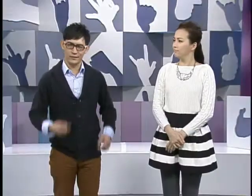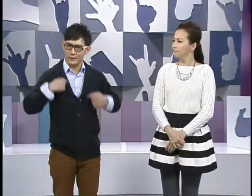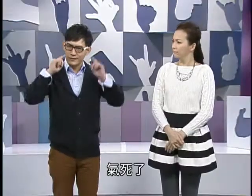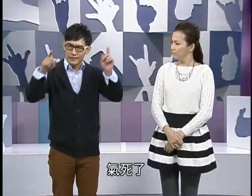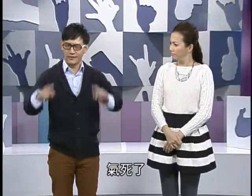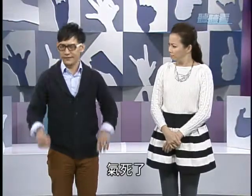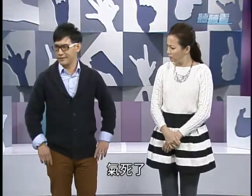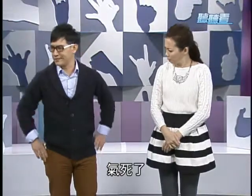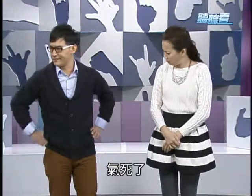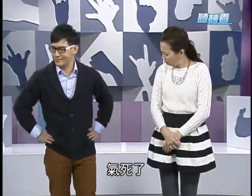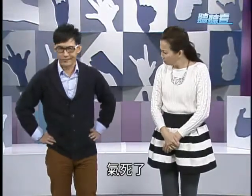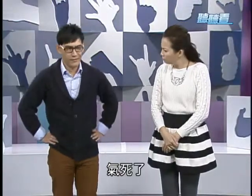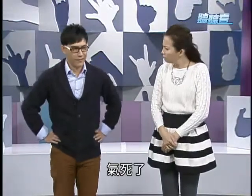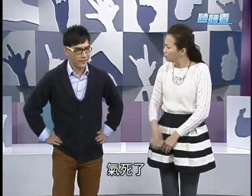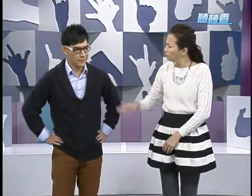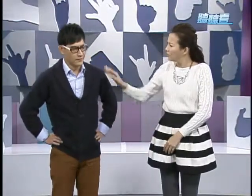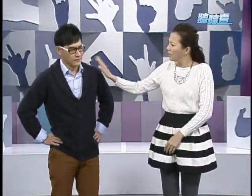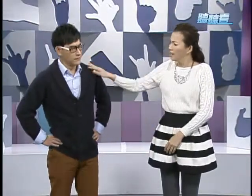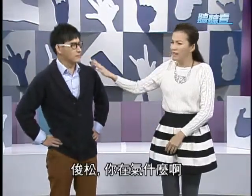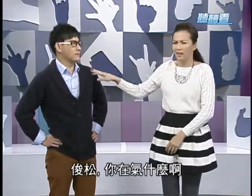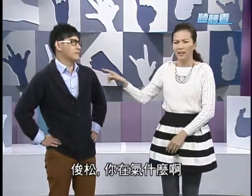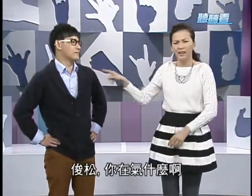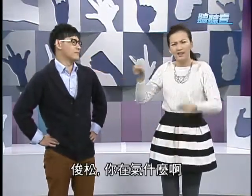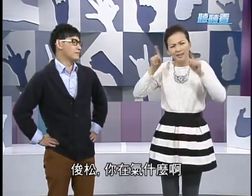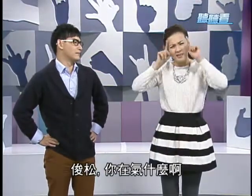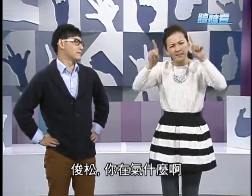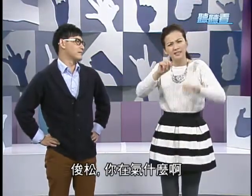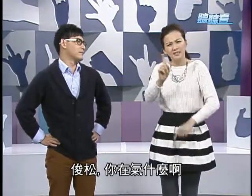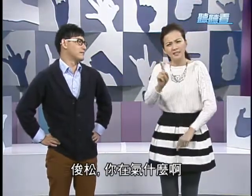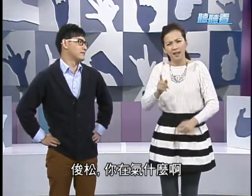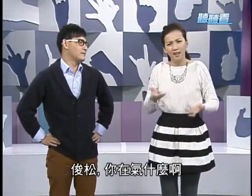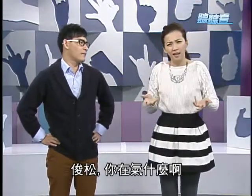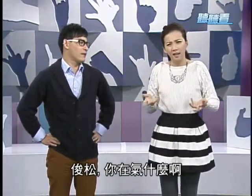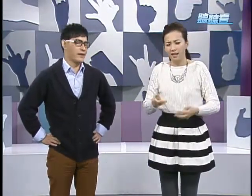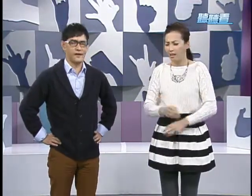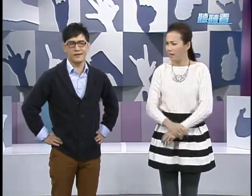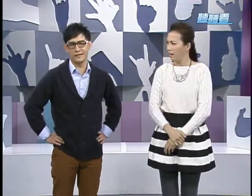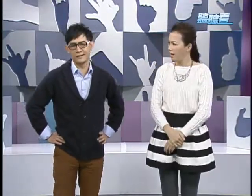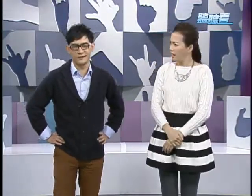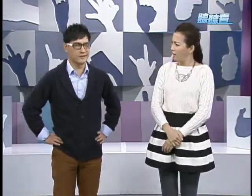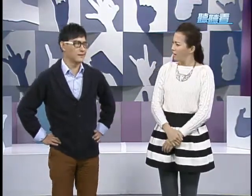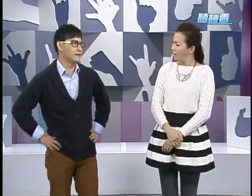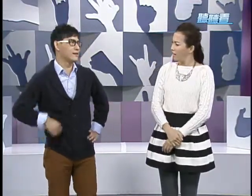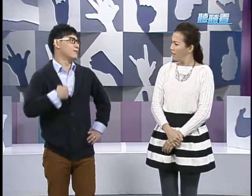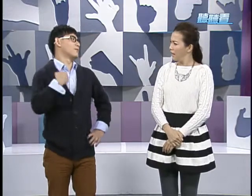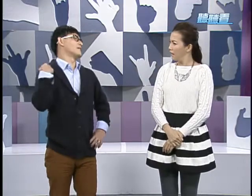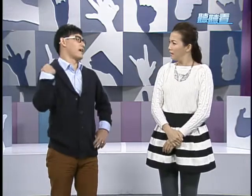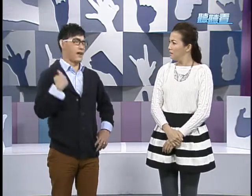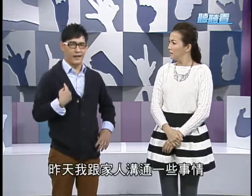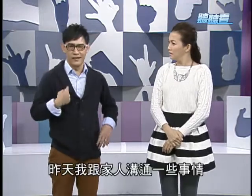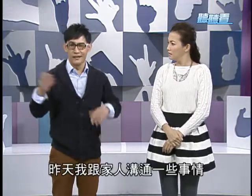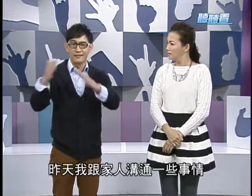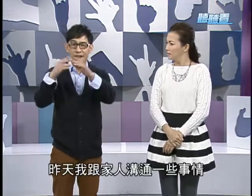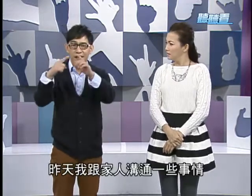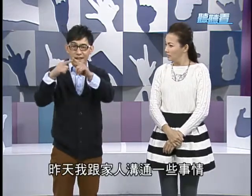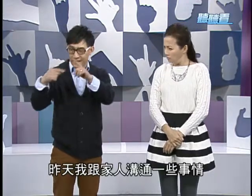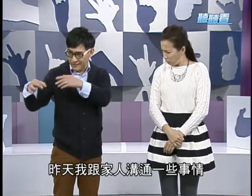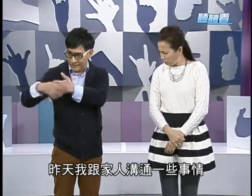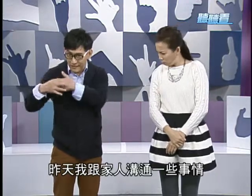哎呀，气死了。 俊松，你在气什么啊？ 哎，昨天呢，我跟家人